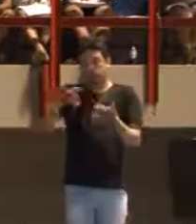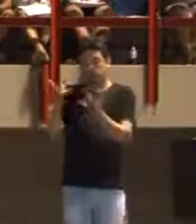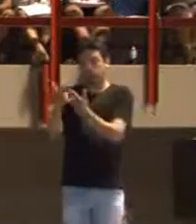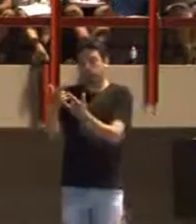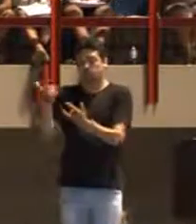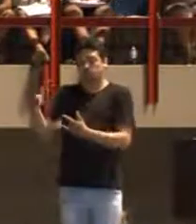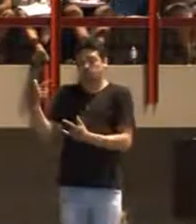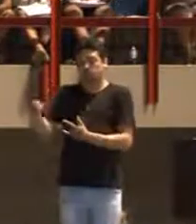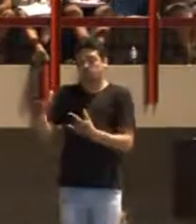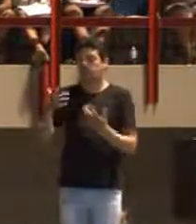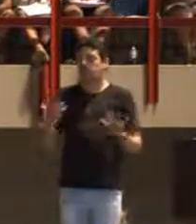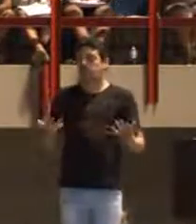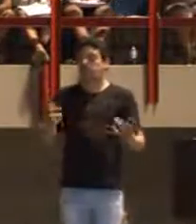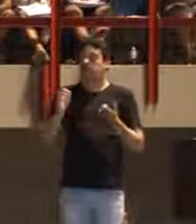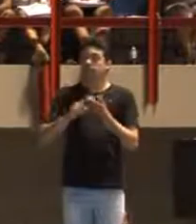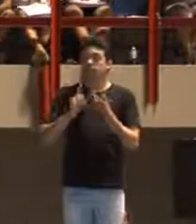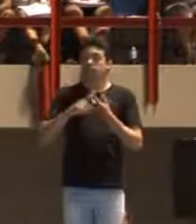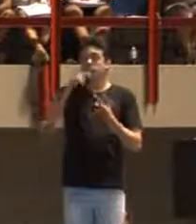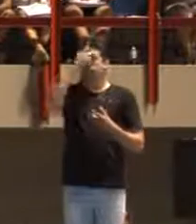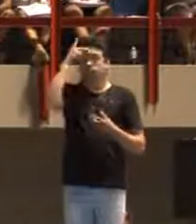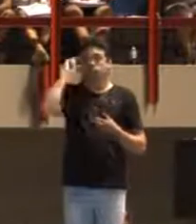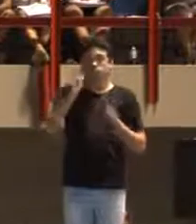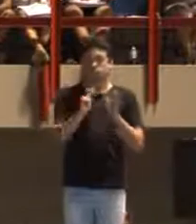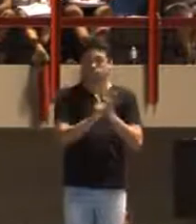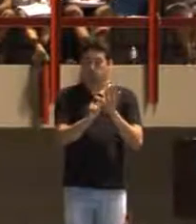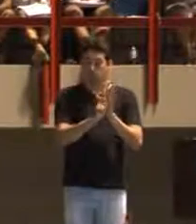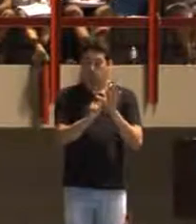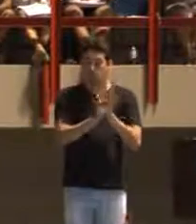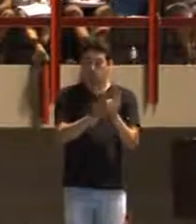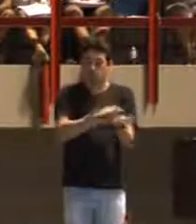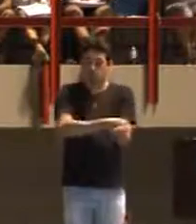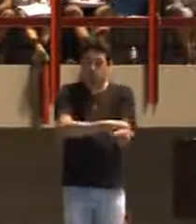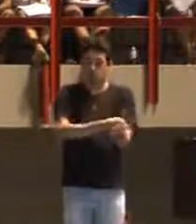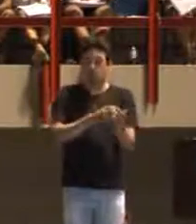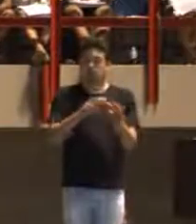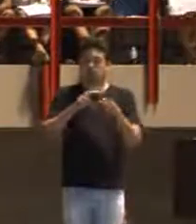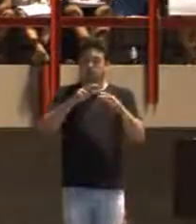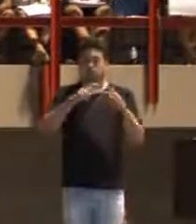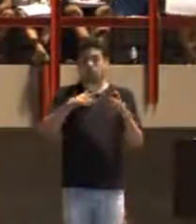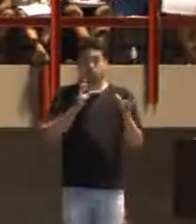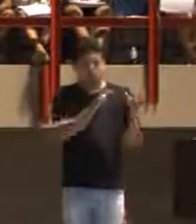camisinha. Aquela pessoa que usa droga, essa pessoa ela deve ser